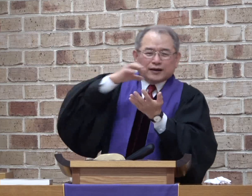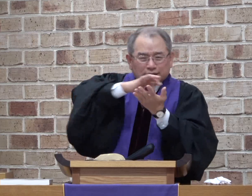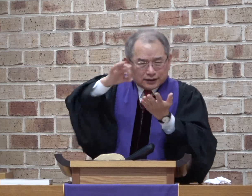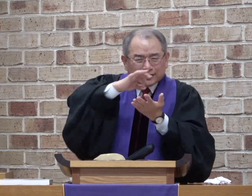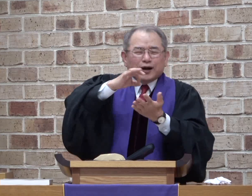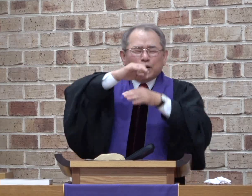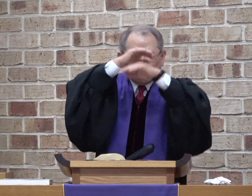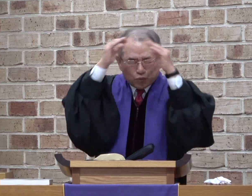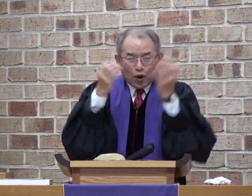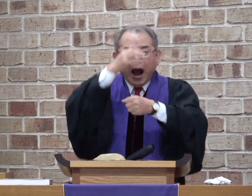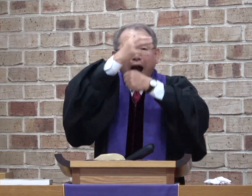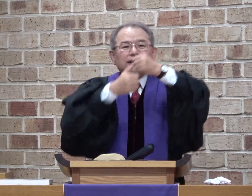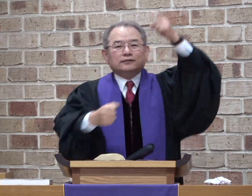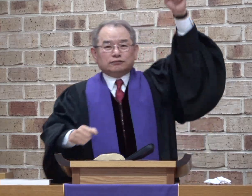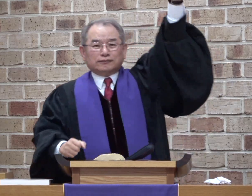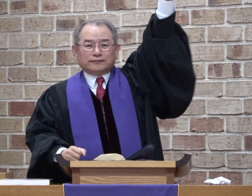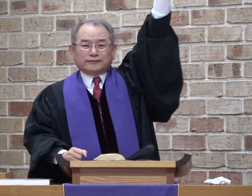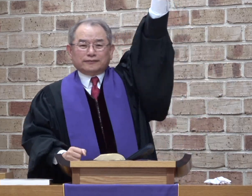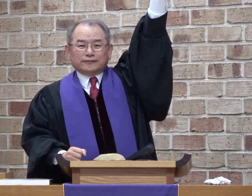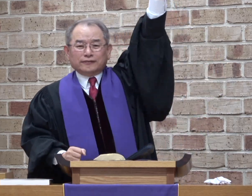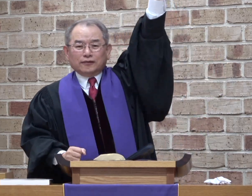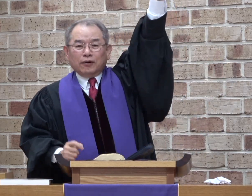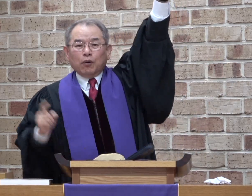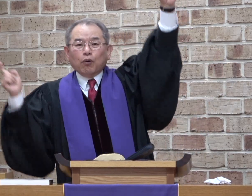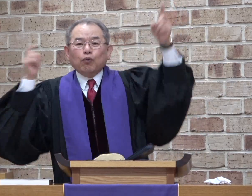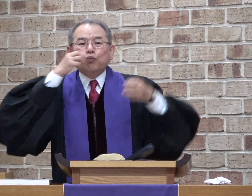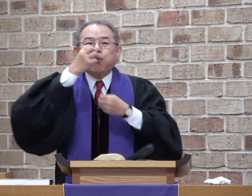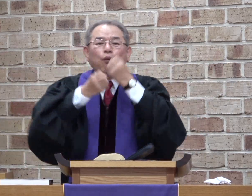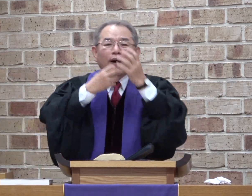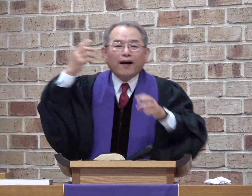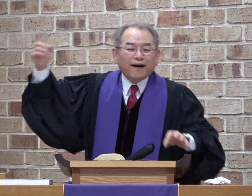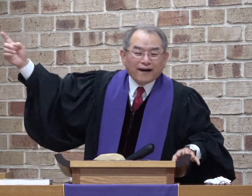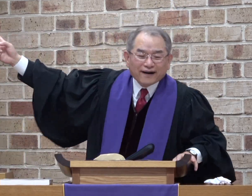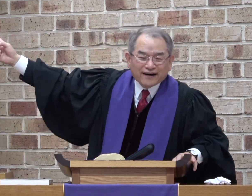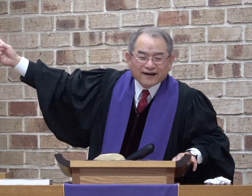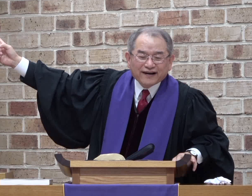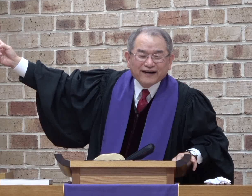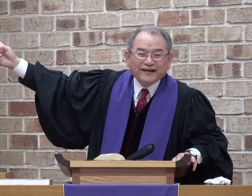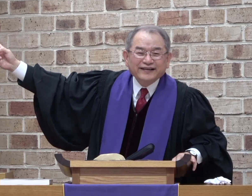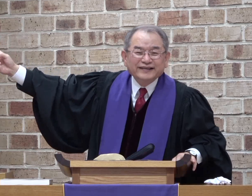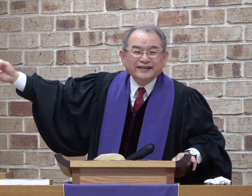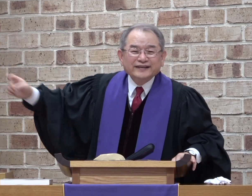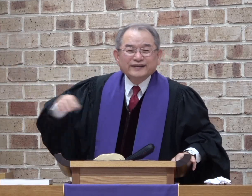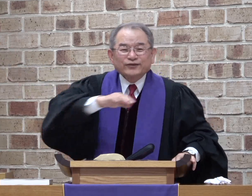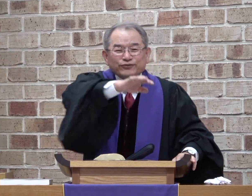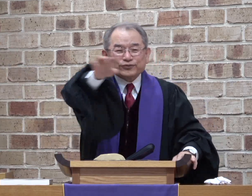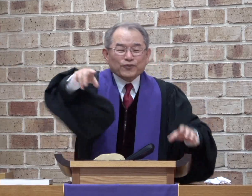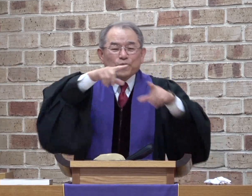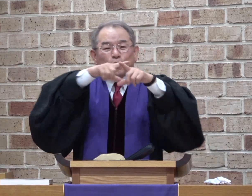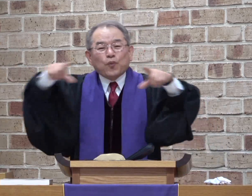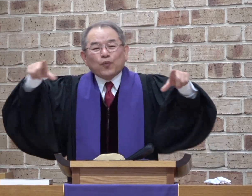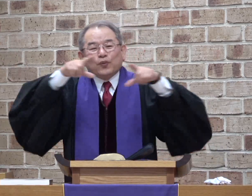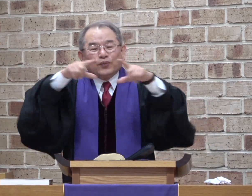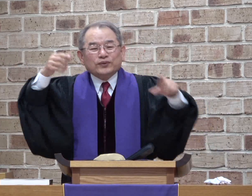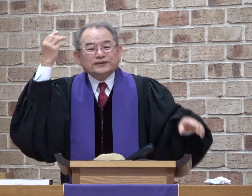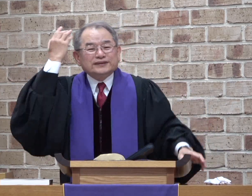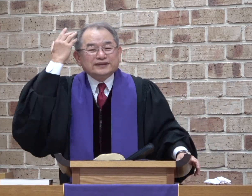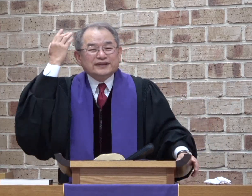나를 이곳에 보내셨습니다. 하나님께서 이렇게 고백합니다. 보통